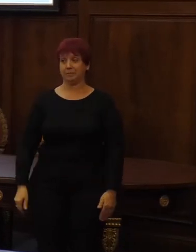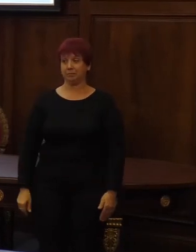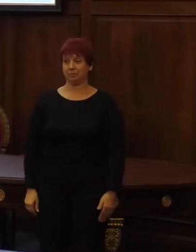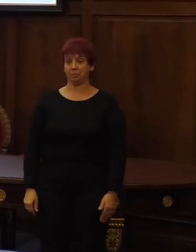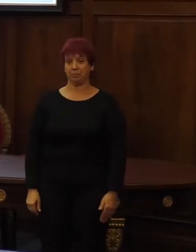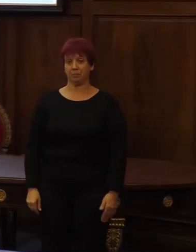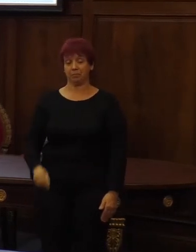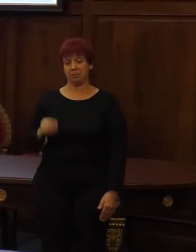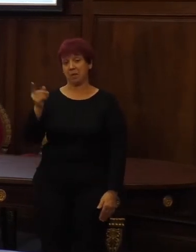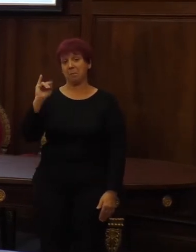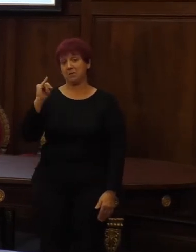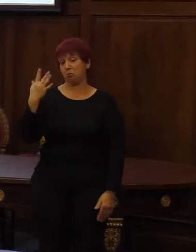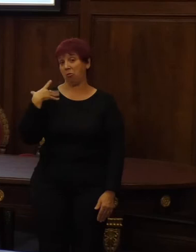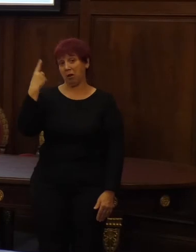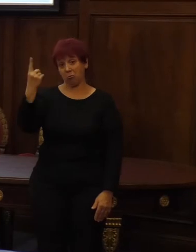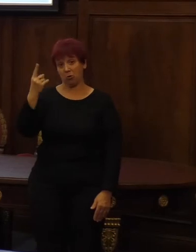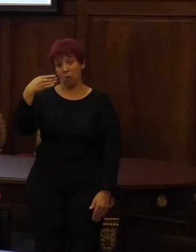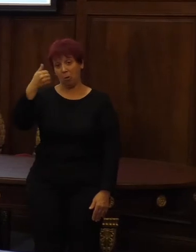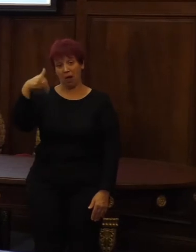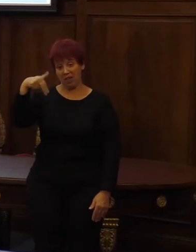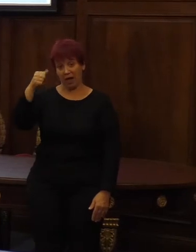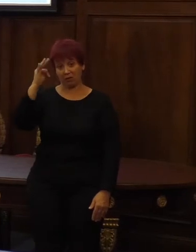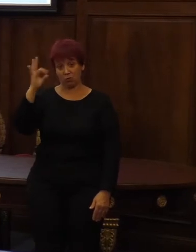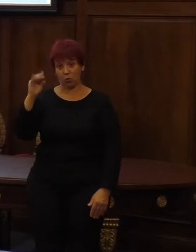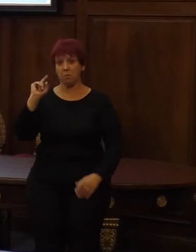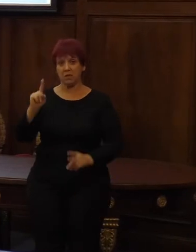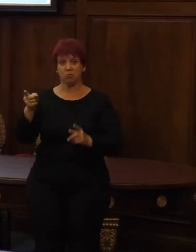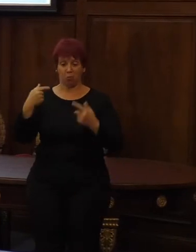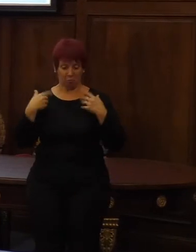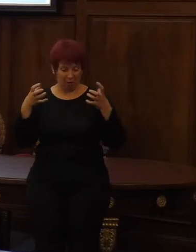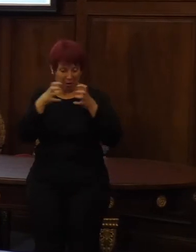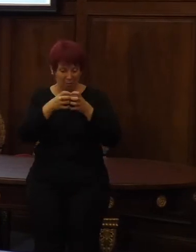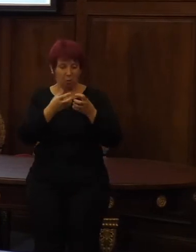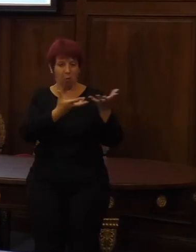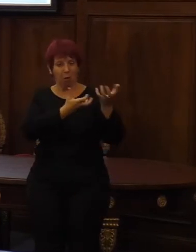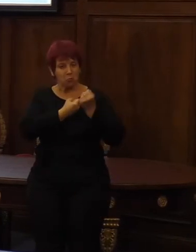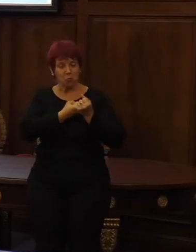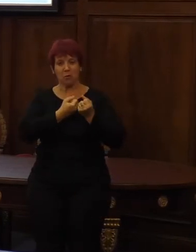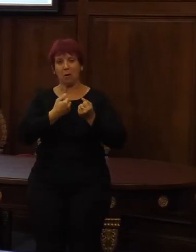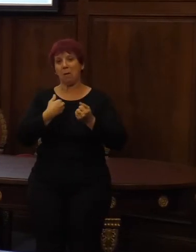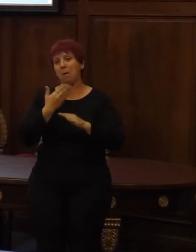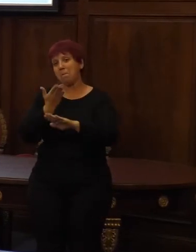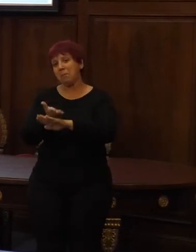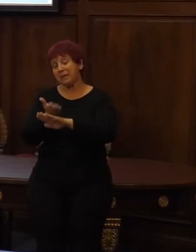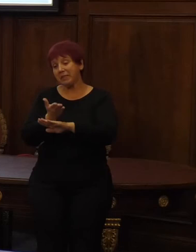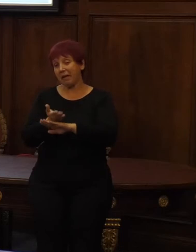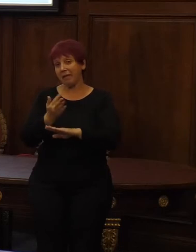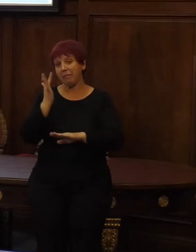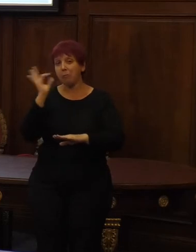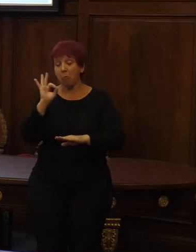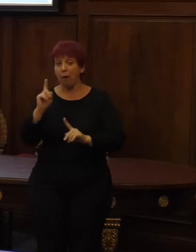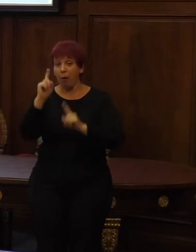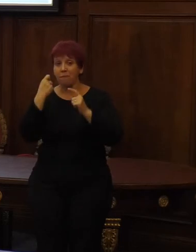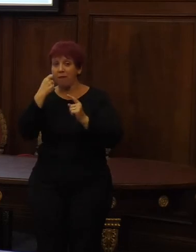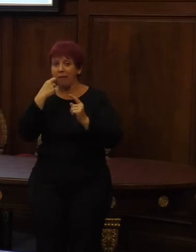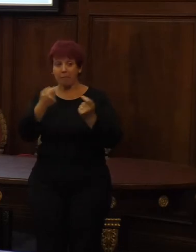a la decana María José Bañato, al equipo de decanato que me ayudaron pila, y que le pedí disculpas porque hay una serie de datos que